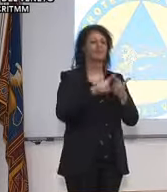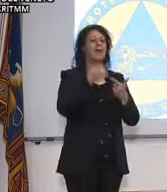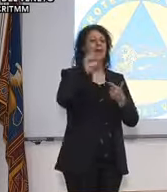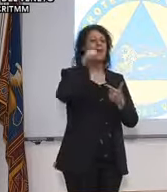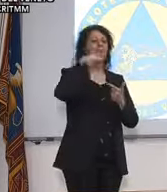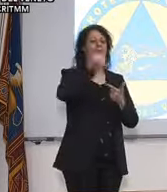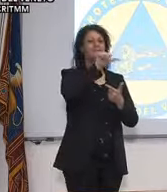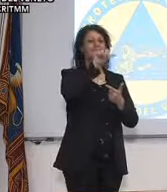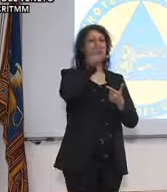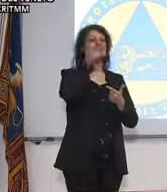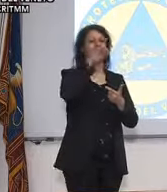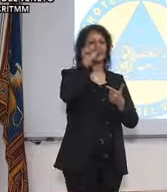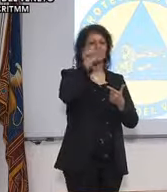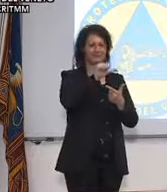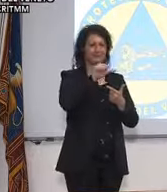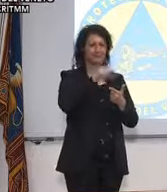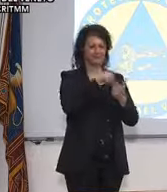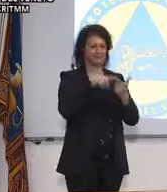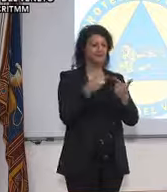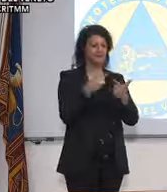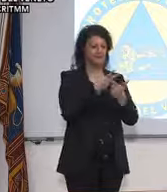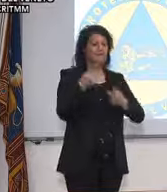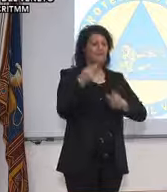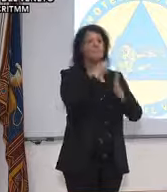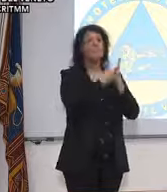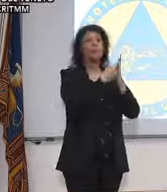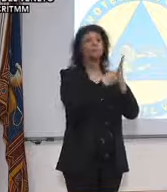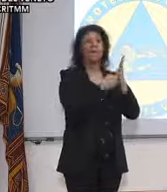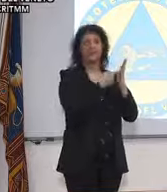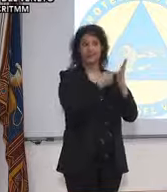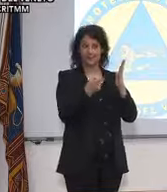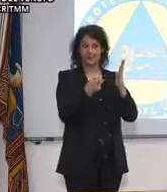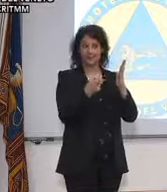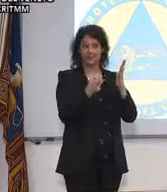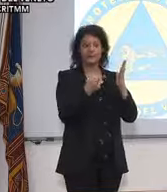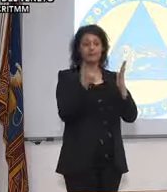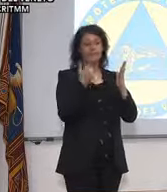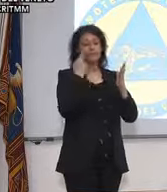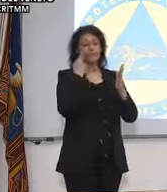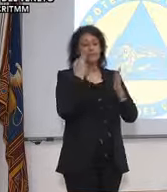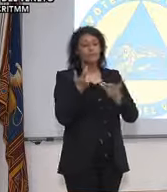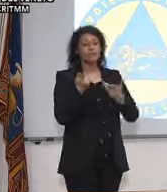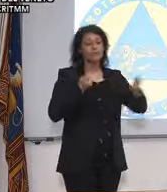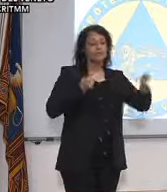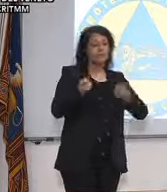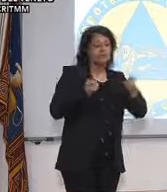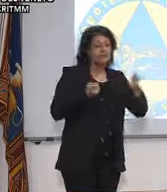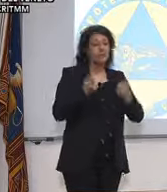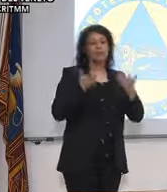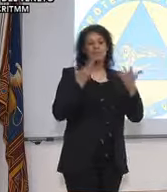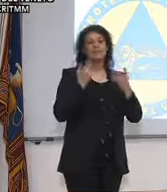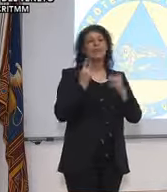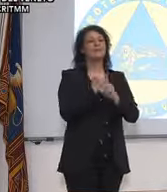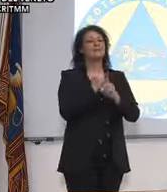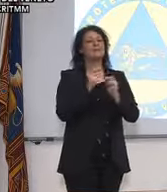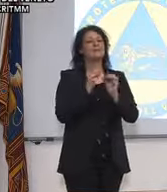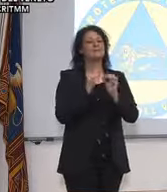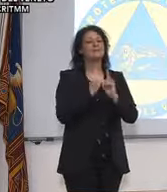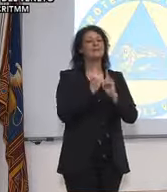in dei progetti che adesso i gestori stanno facendo sul territorio rispetto a distanza, a remoto, dove è possibile,